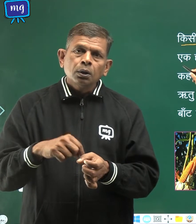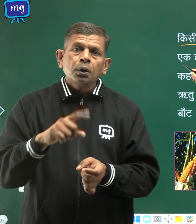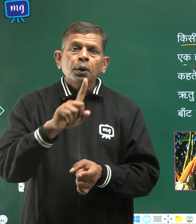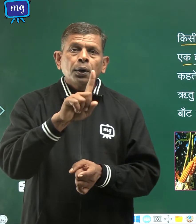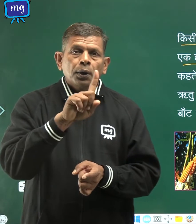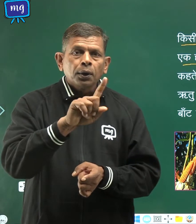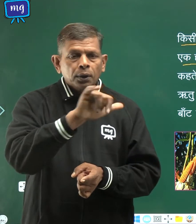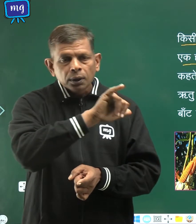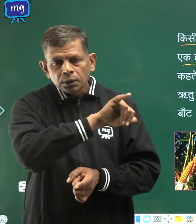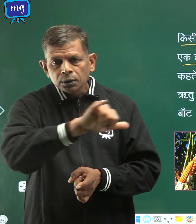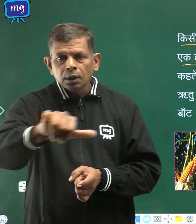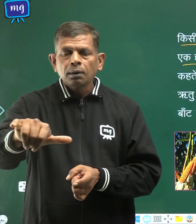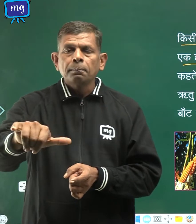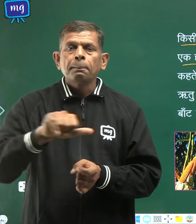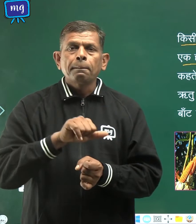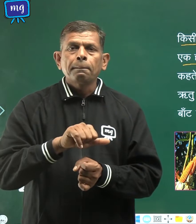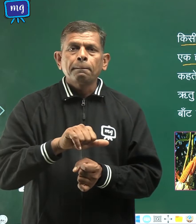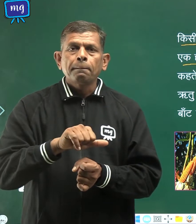एक ही प्रकार के